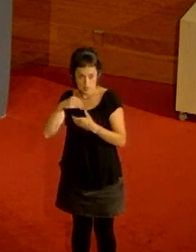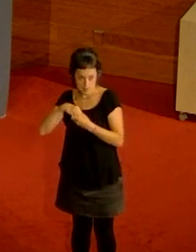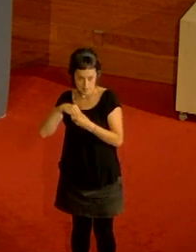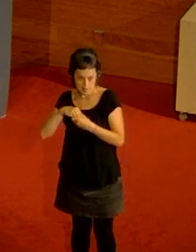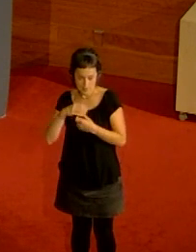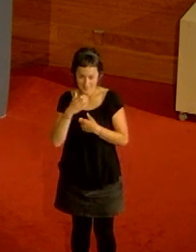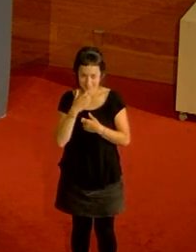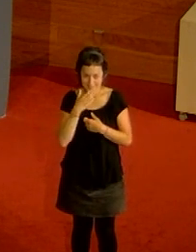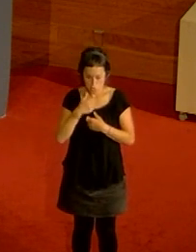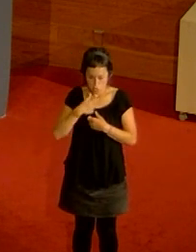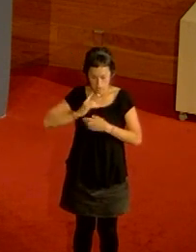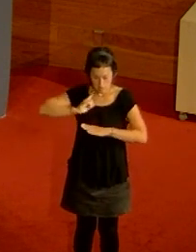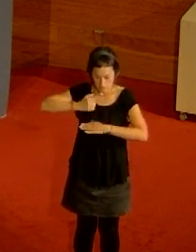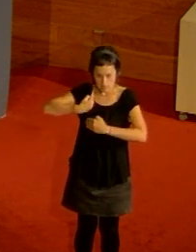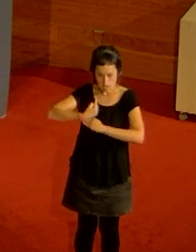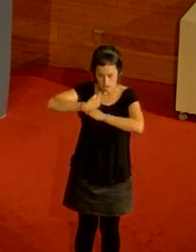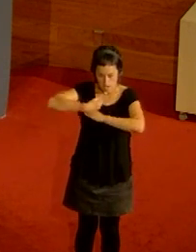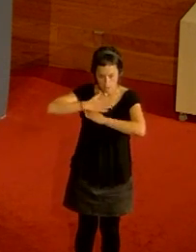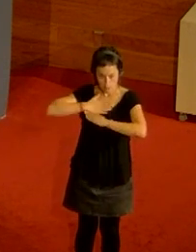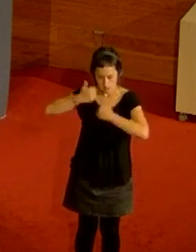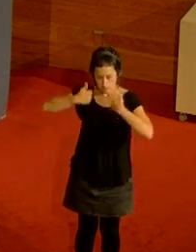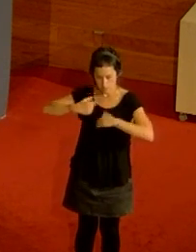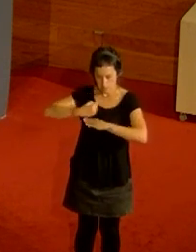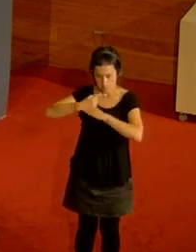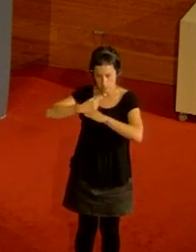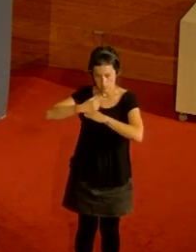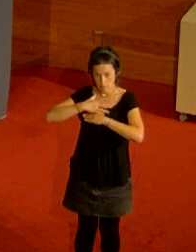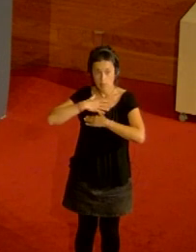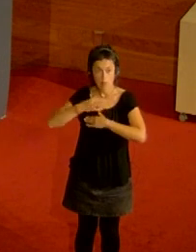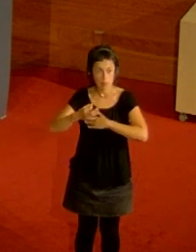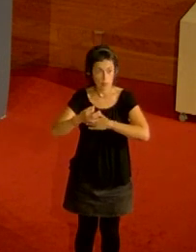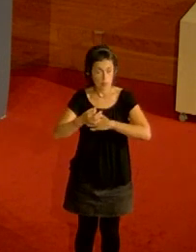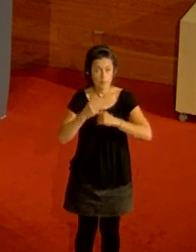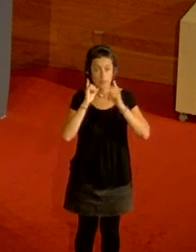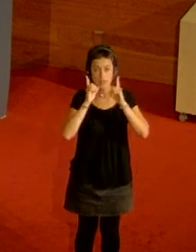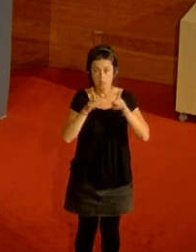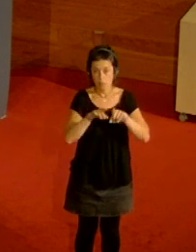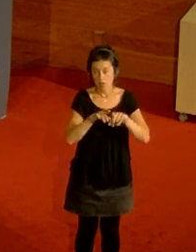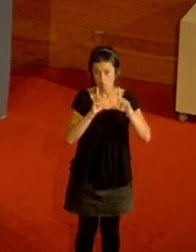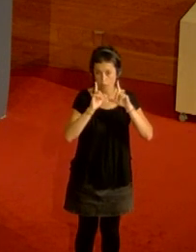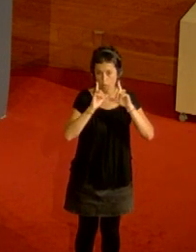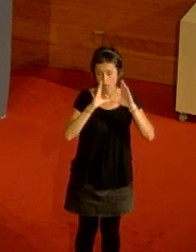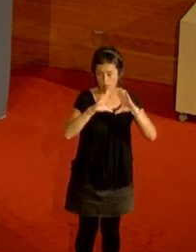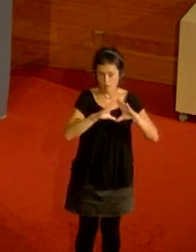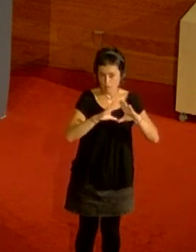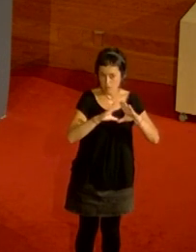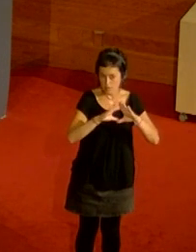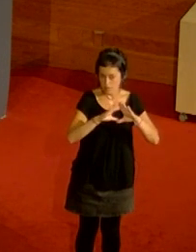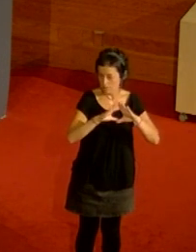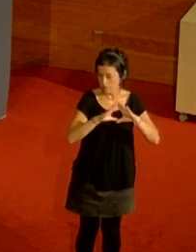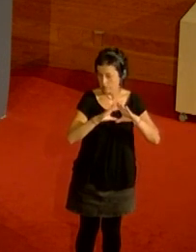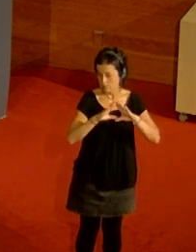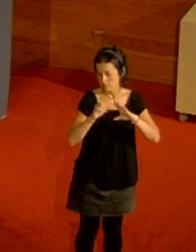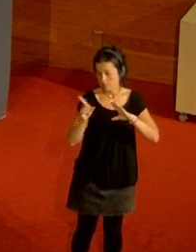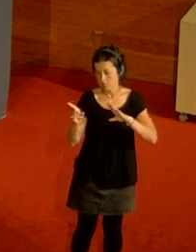nosotros y de nosotras podemos os casos como el feminista que es el que os quiero proponer como un caso de